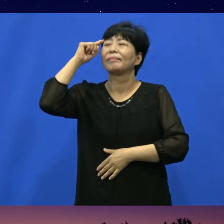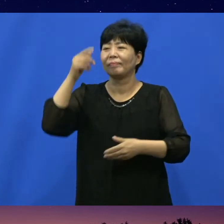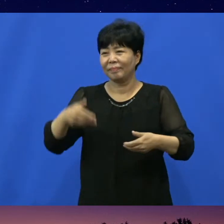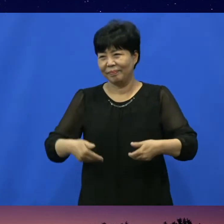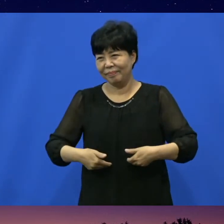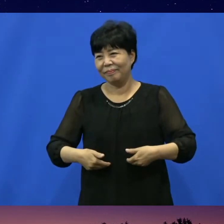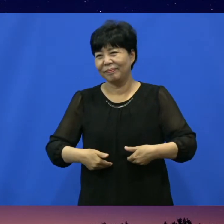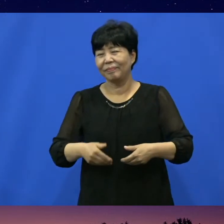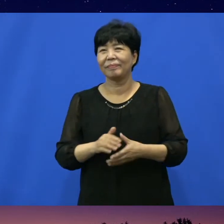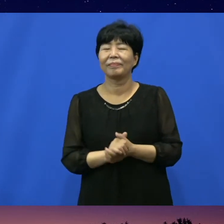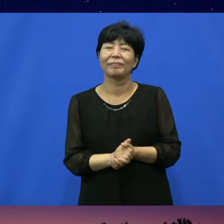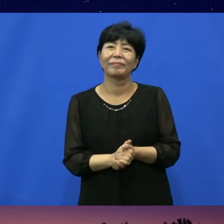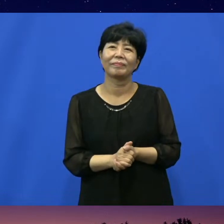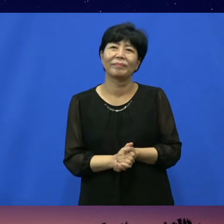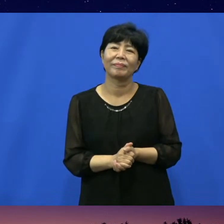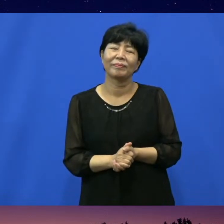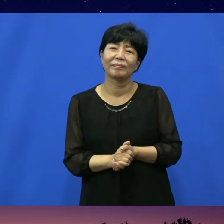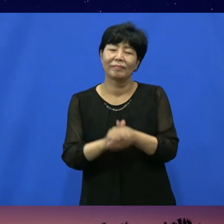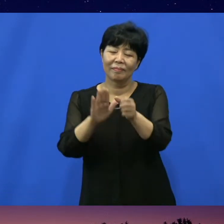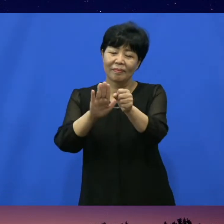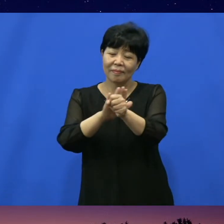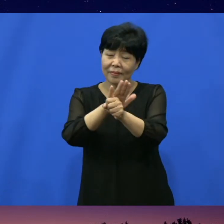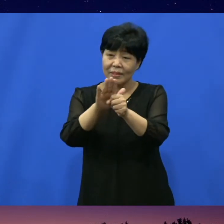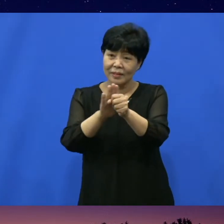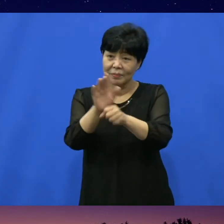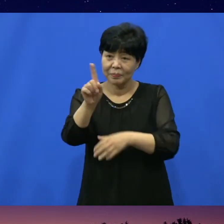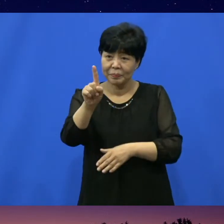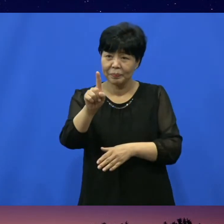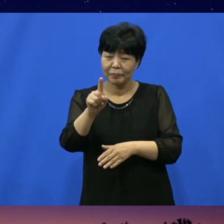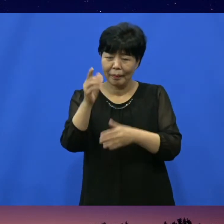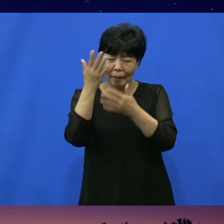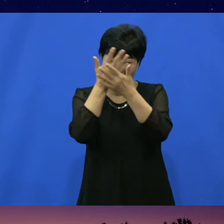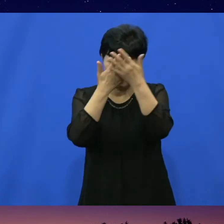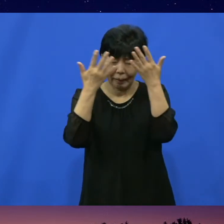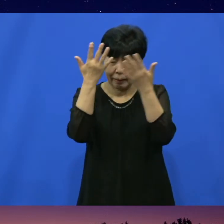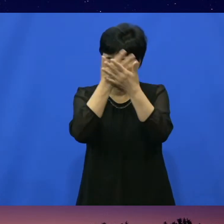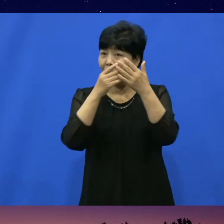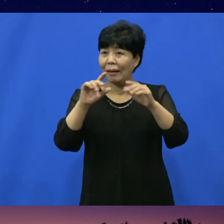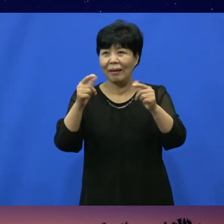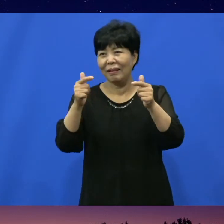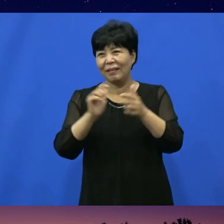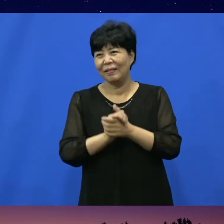나은 경험은 없어요. 근데 이 사랑은 어떤 거죠? 추상적이지 않다는 거예요.